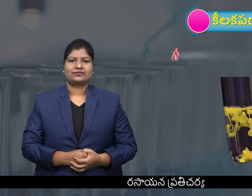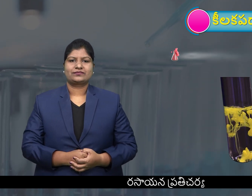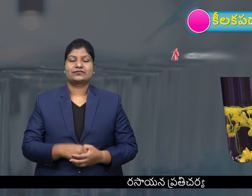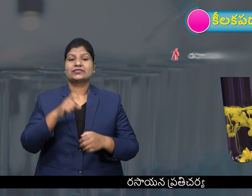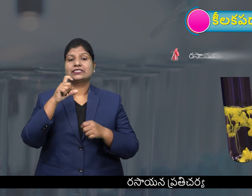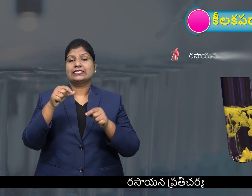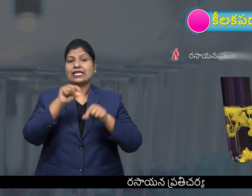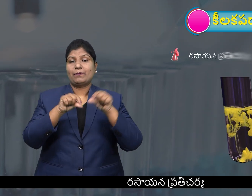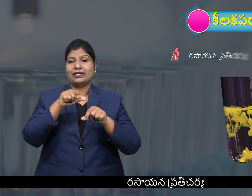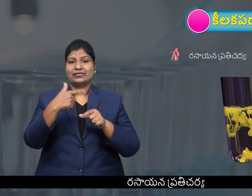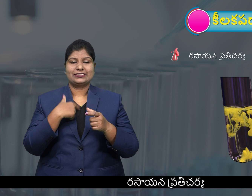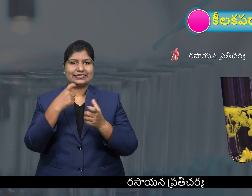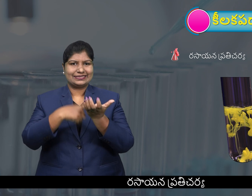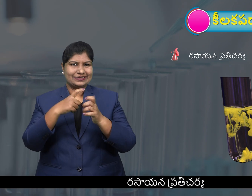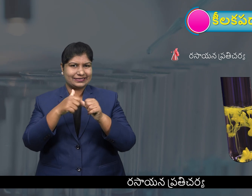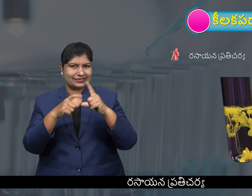రసాయన ప్రతిచర్య,